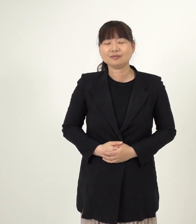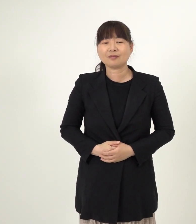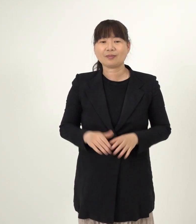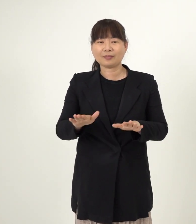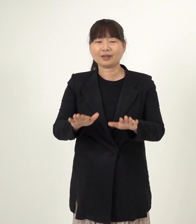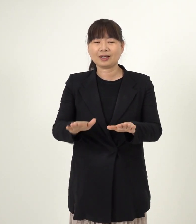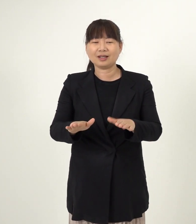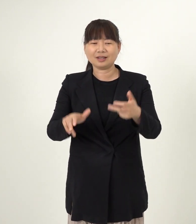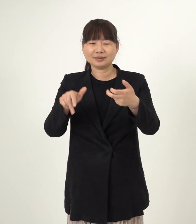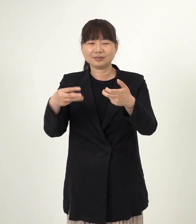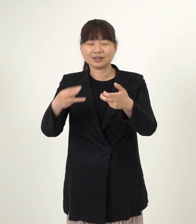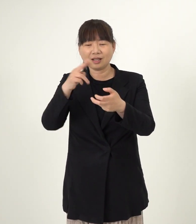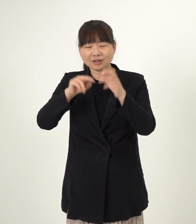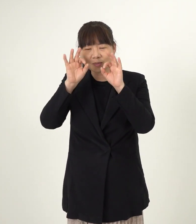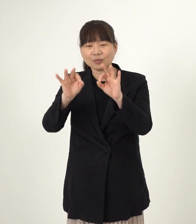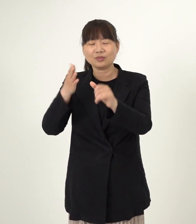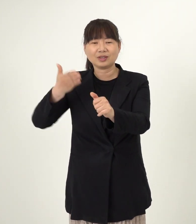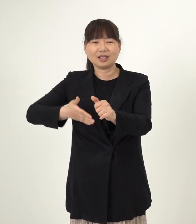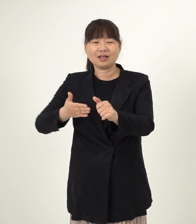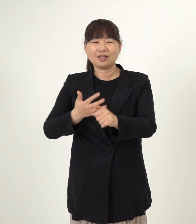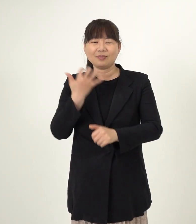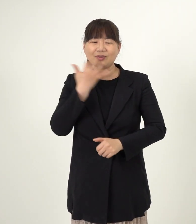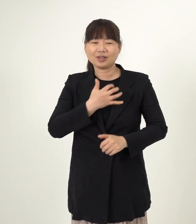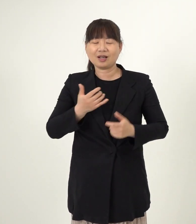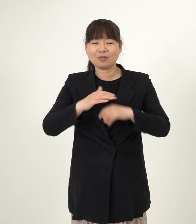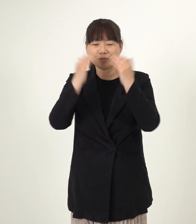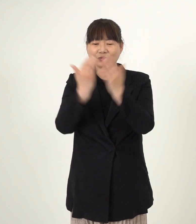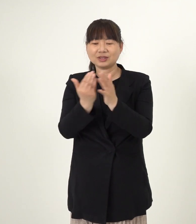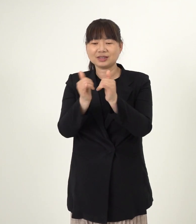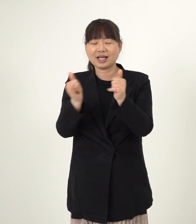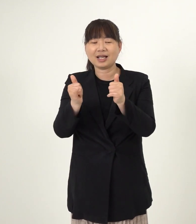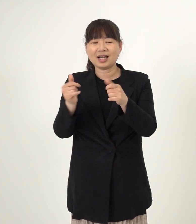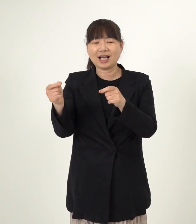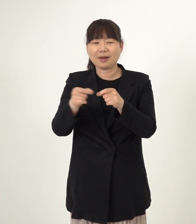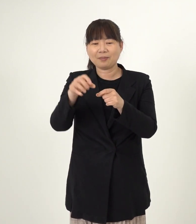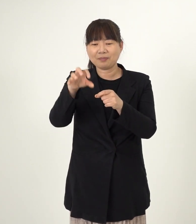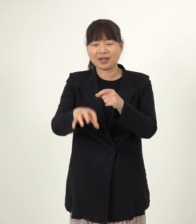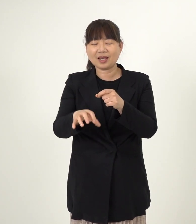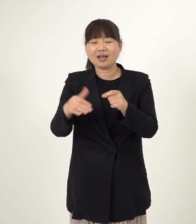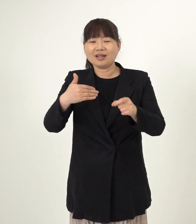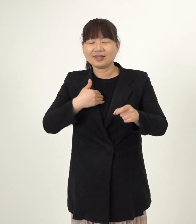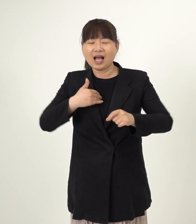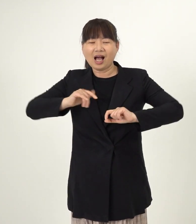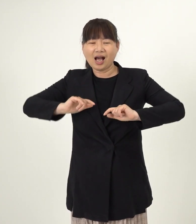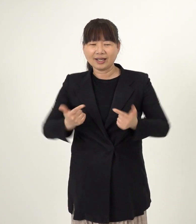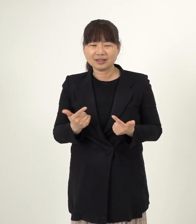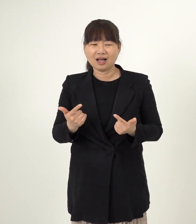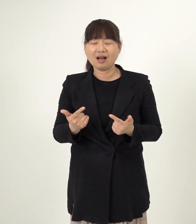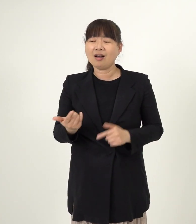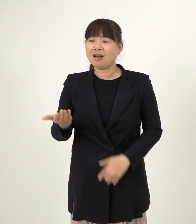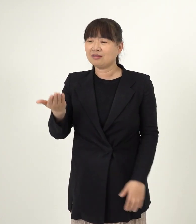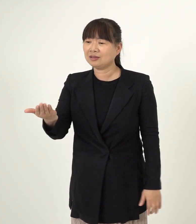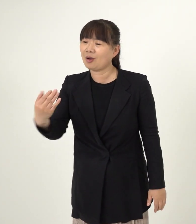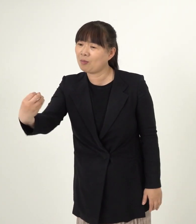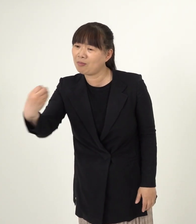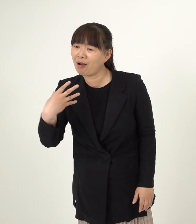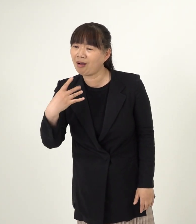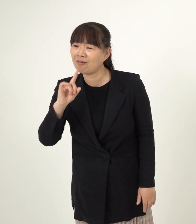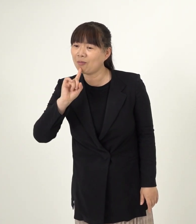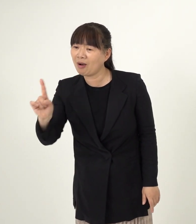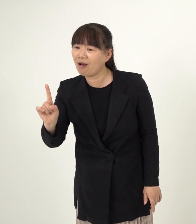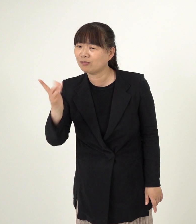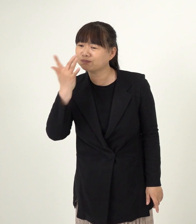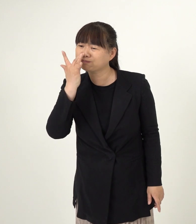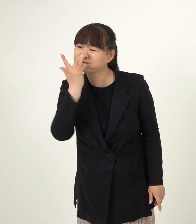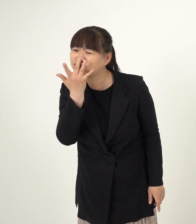자, 70절을 볼까요? 베드로가 모든 사람 앞에서 부인하여 이르되 나는 네가 무슨 말을 하는지